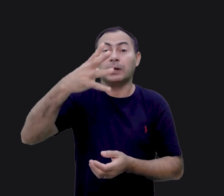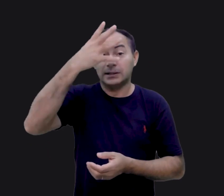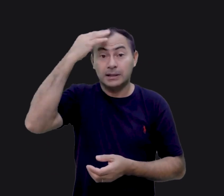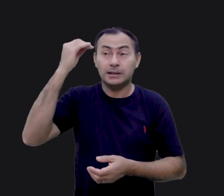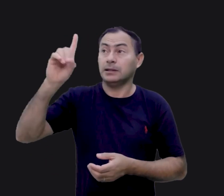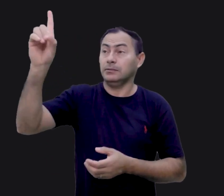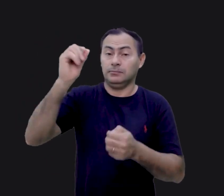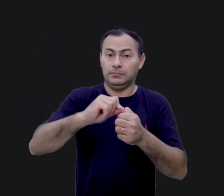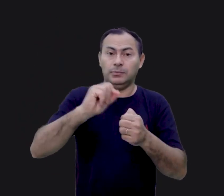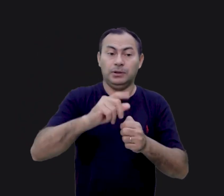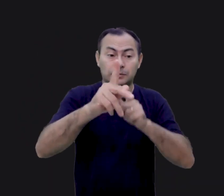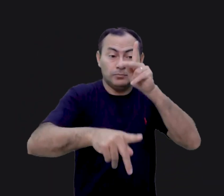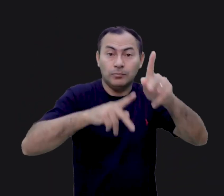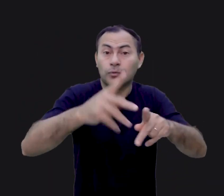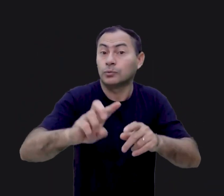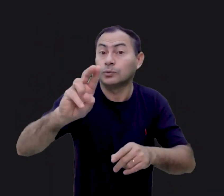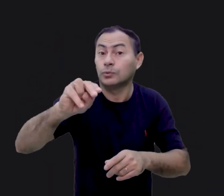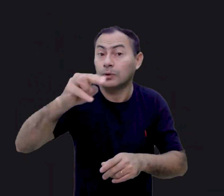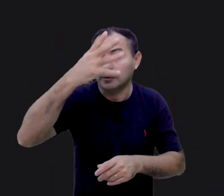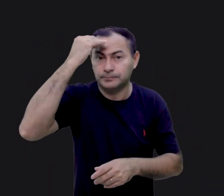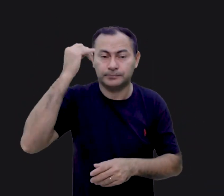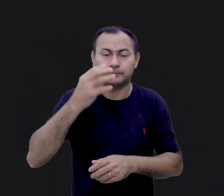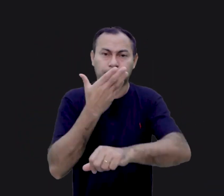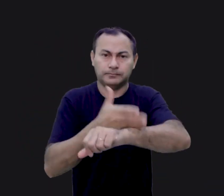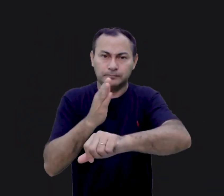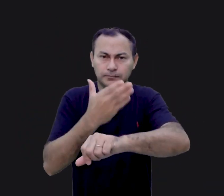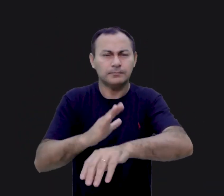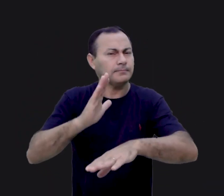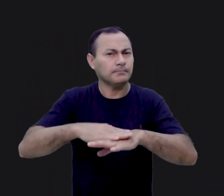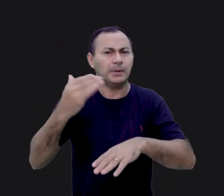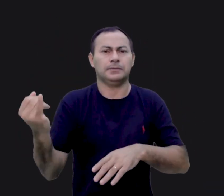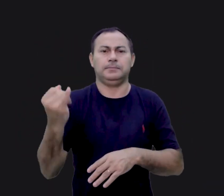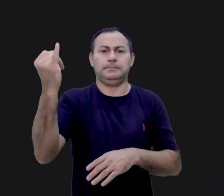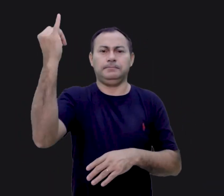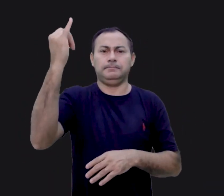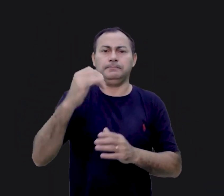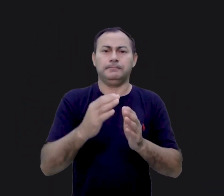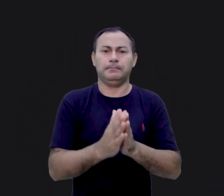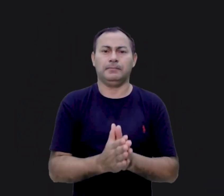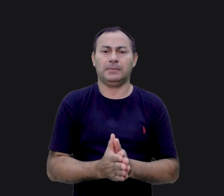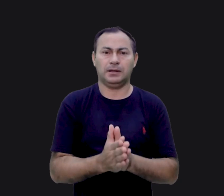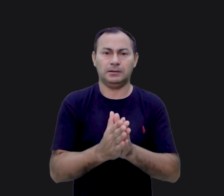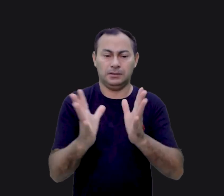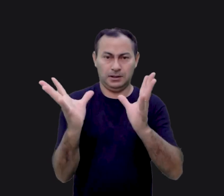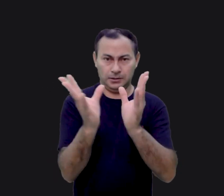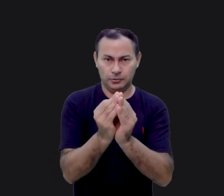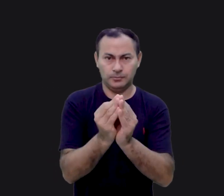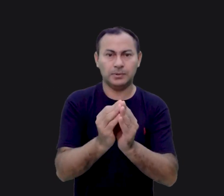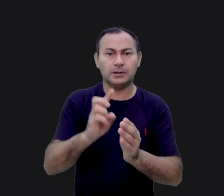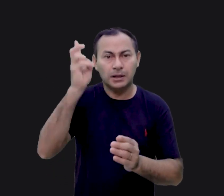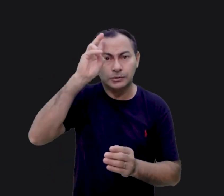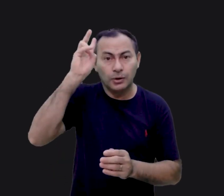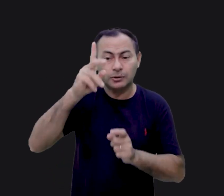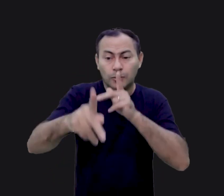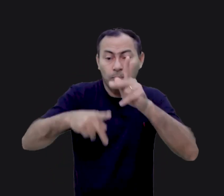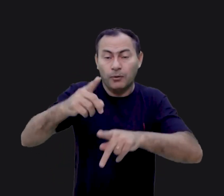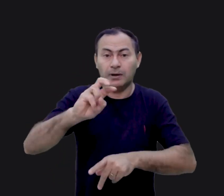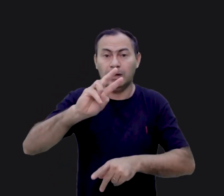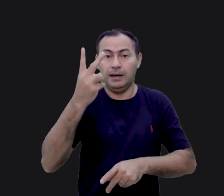nunca esquecer as coisas que Deus Fez por eles as aplicações mais importantes desse resumo da história dos hebreus